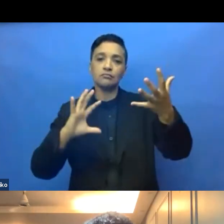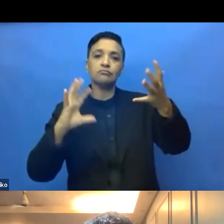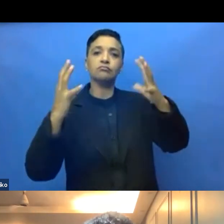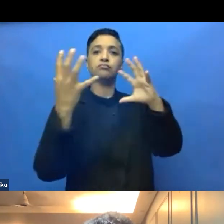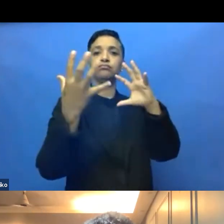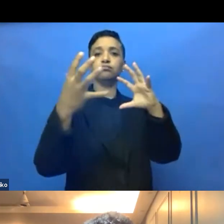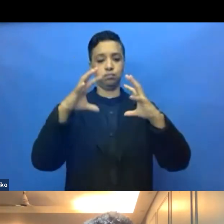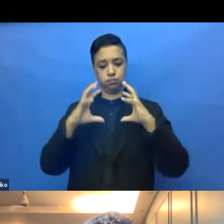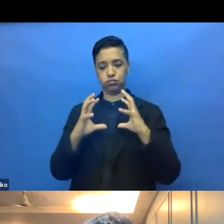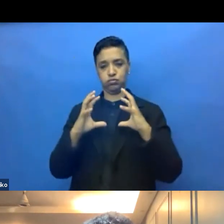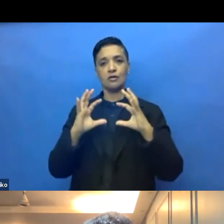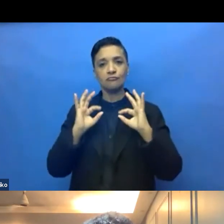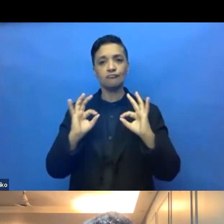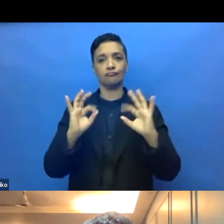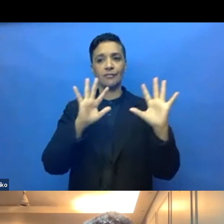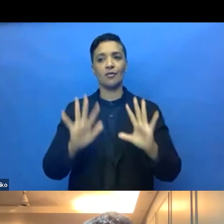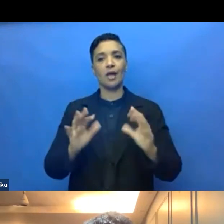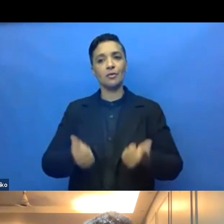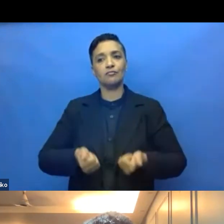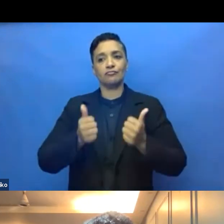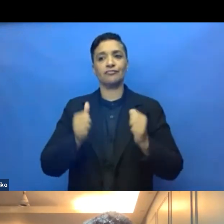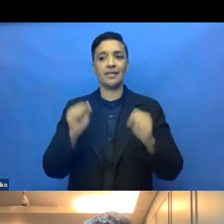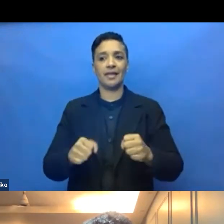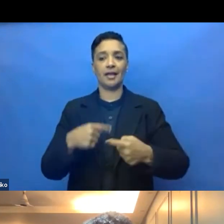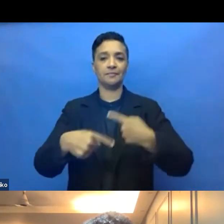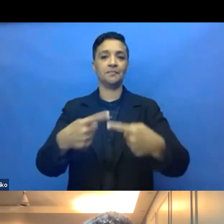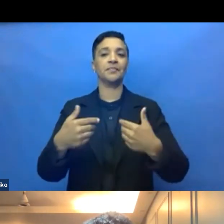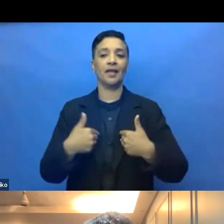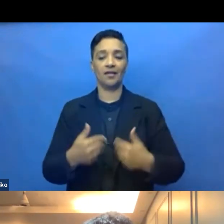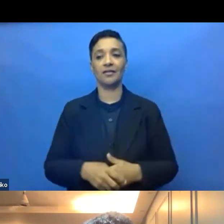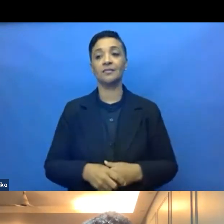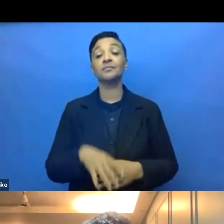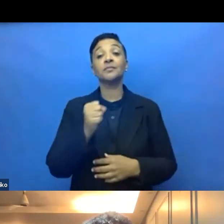qu'ils ont la connaissance, ils peuvent beaucoup